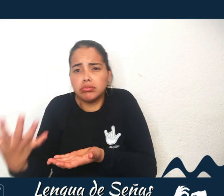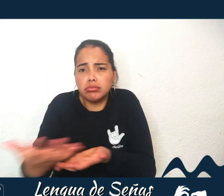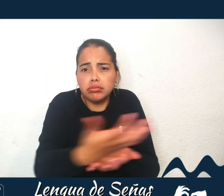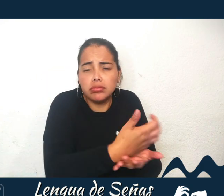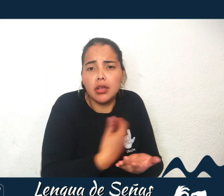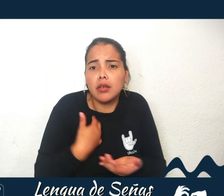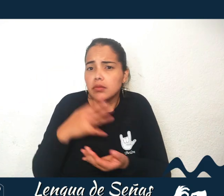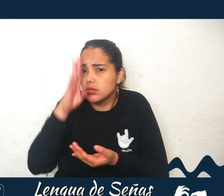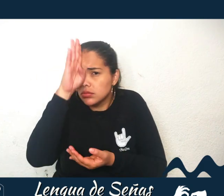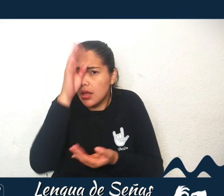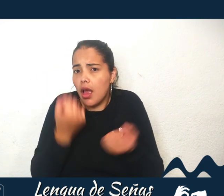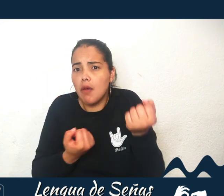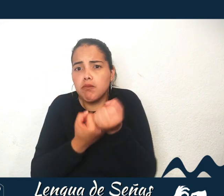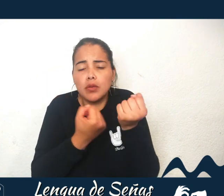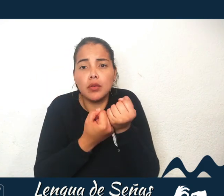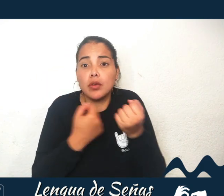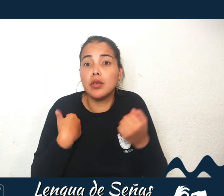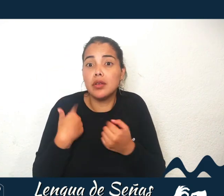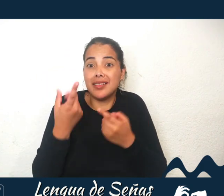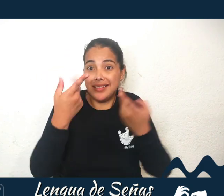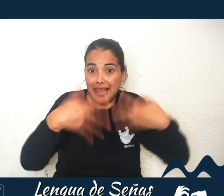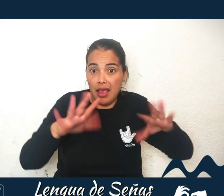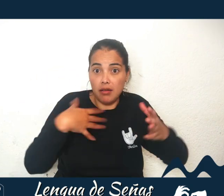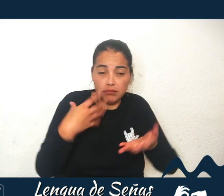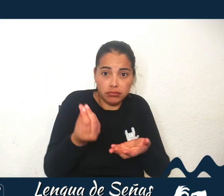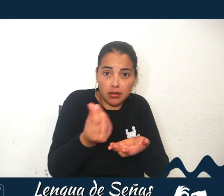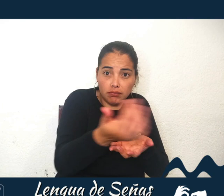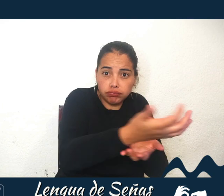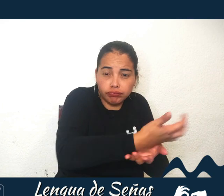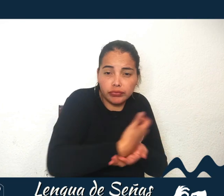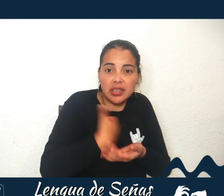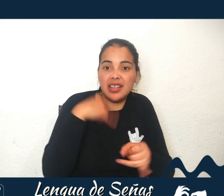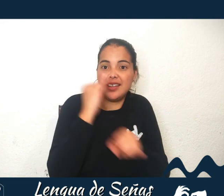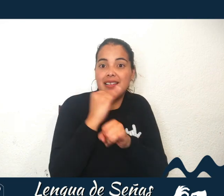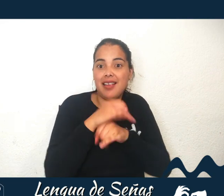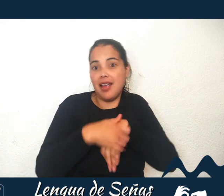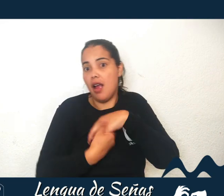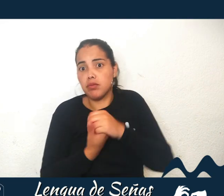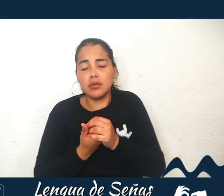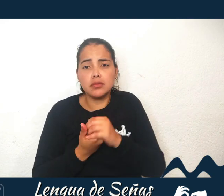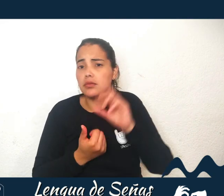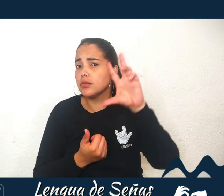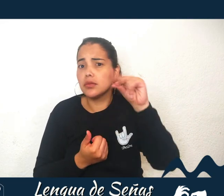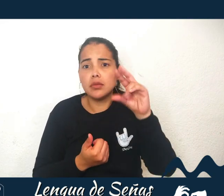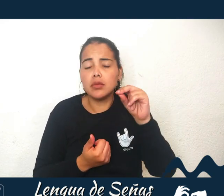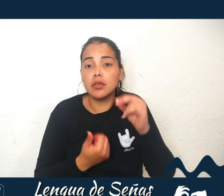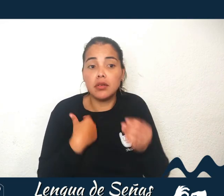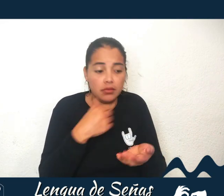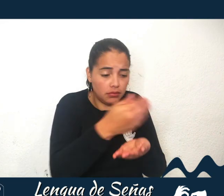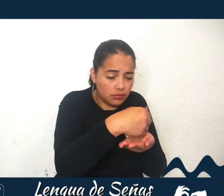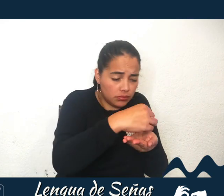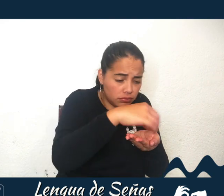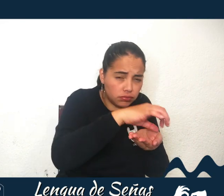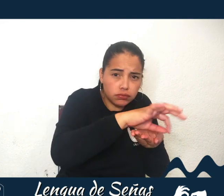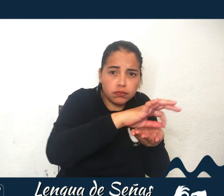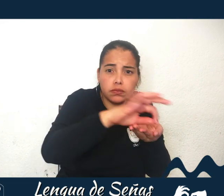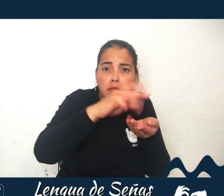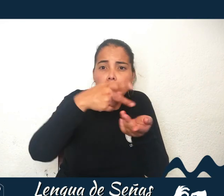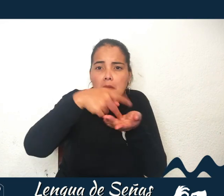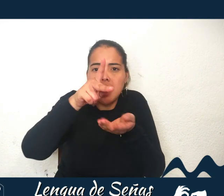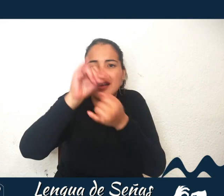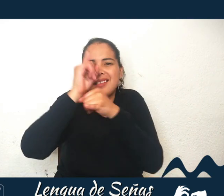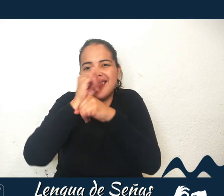algo sagrado como la representación de lo que es dar una ofrenda. Y él